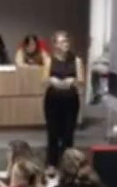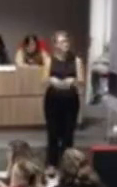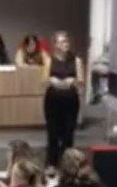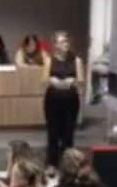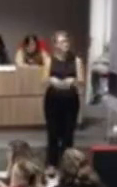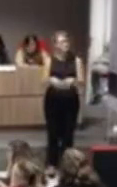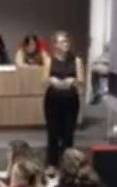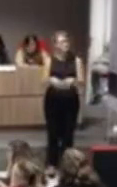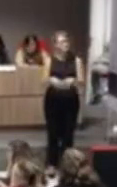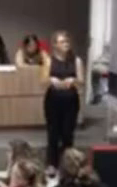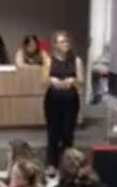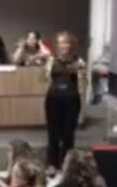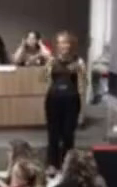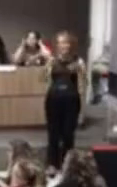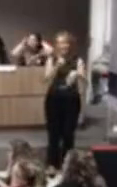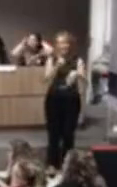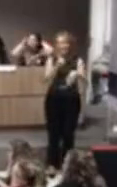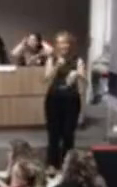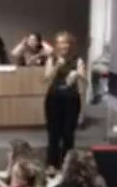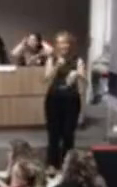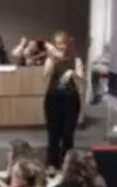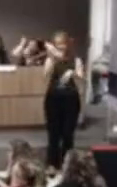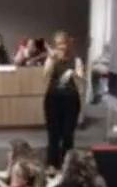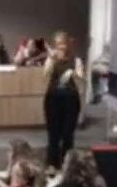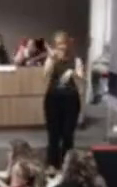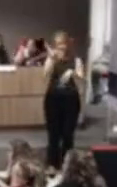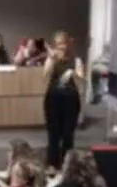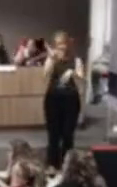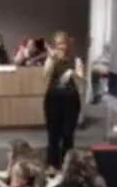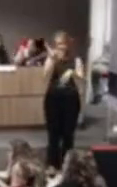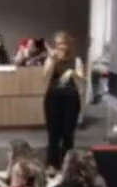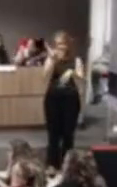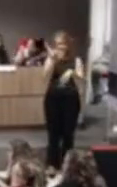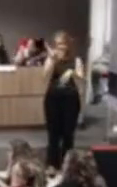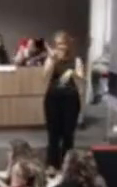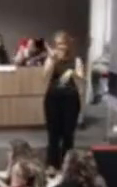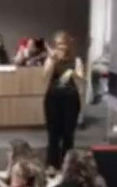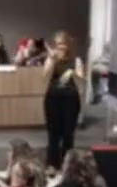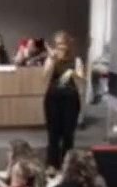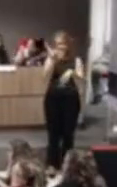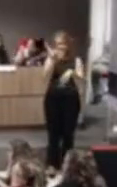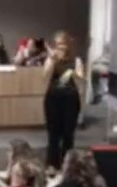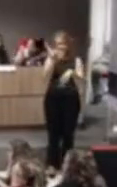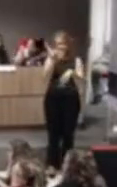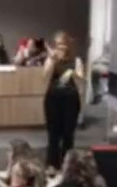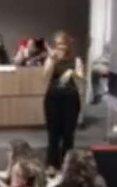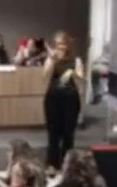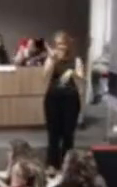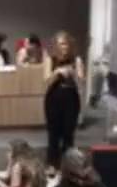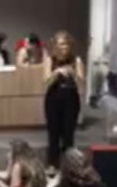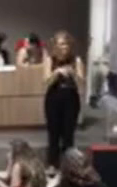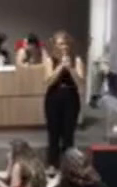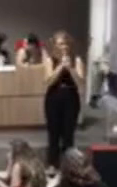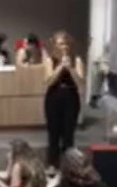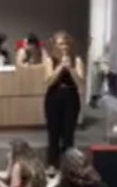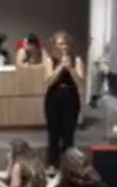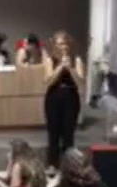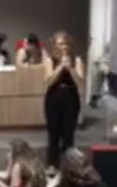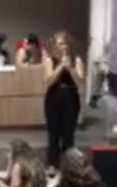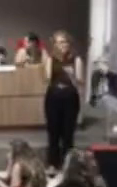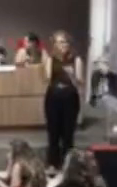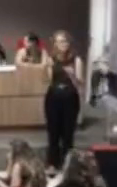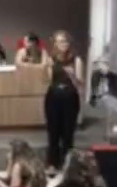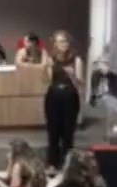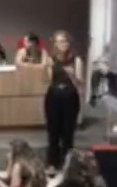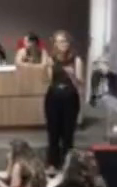então, a doutora Carolina ela vai trazer algumas dimensões de análise da relação do trabalho e aí, na sequência, a